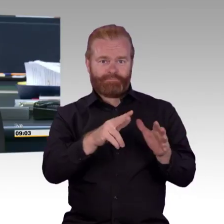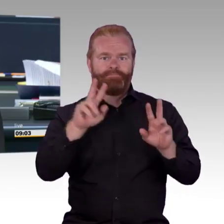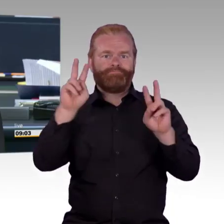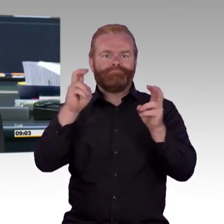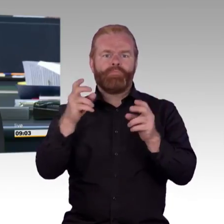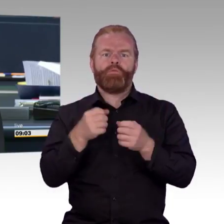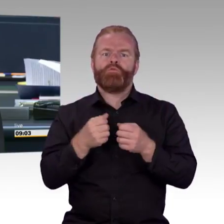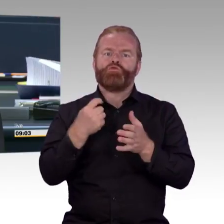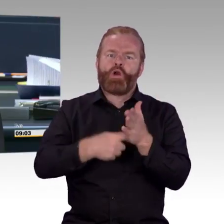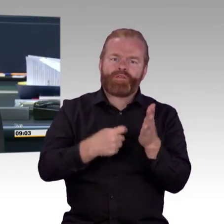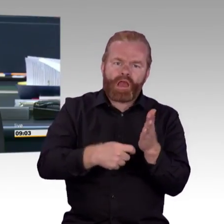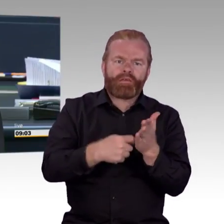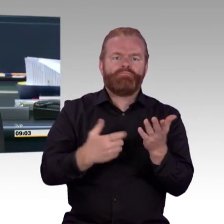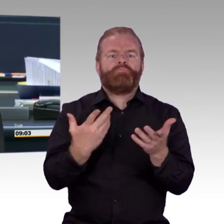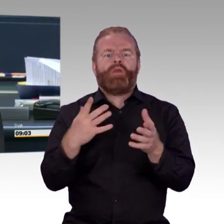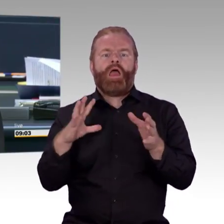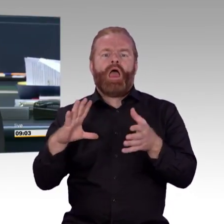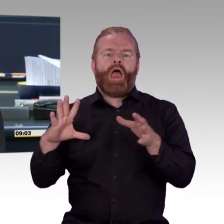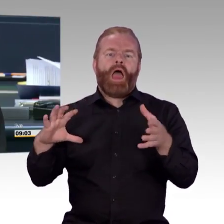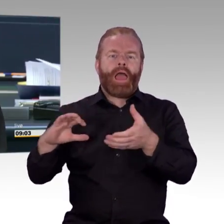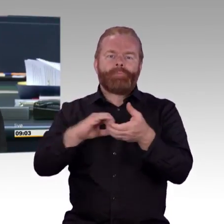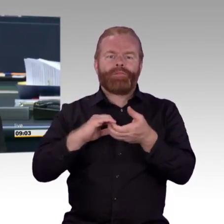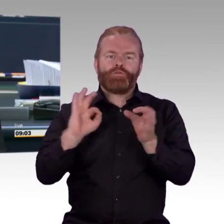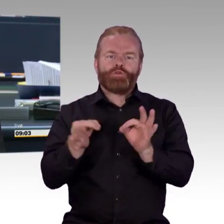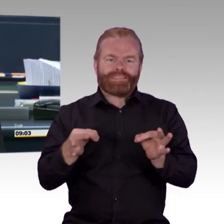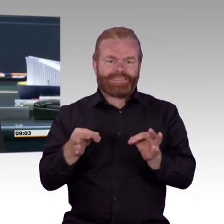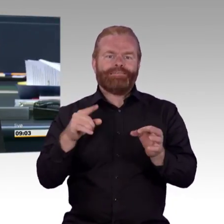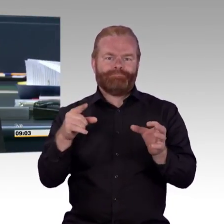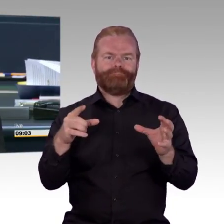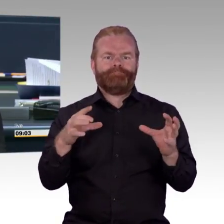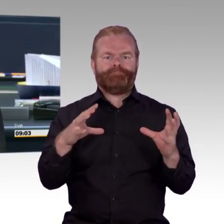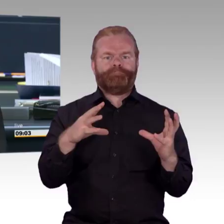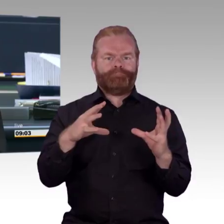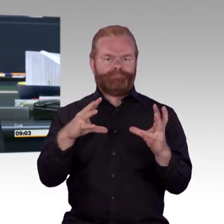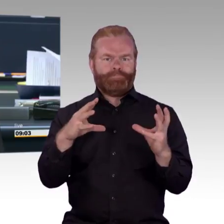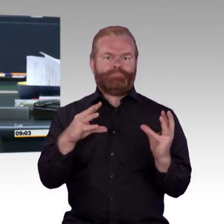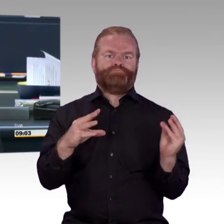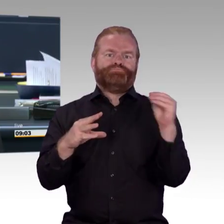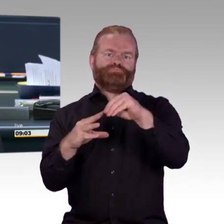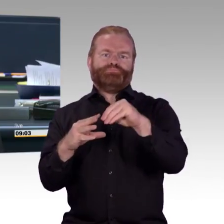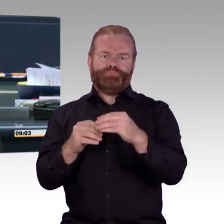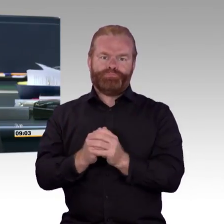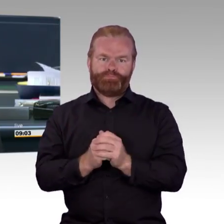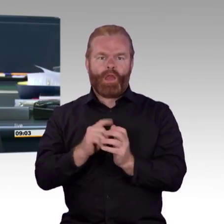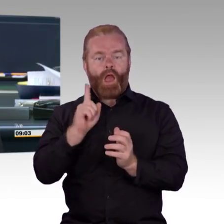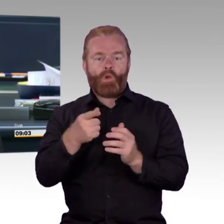keinen Widerspruch. Dann ist das so beschlossen. Sehr geehrte Kolleginnen und